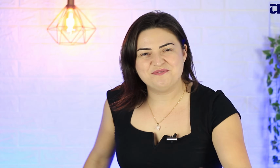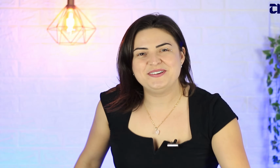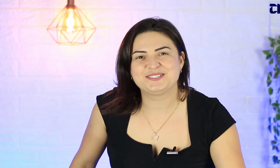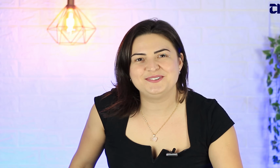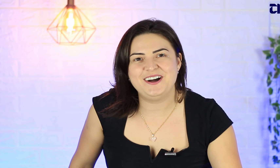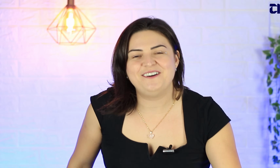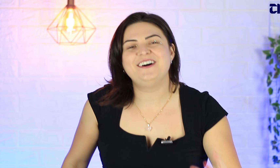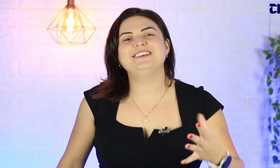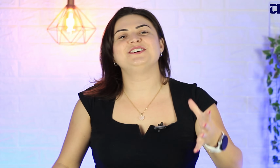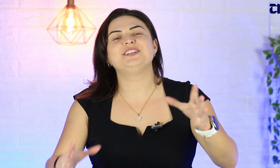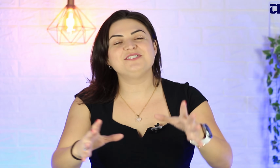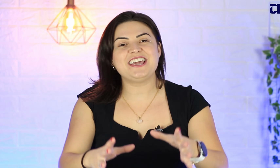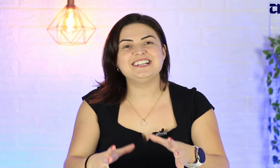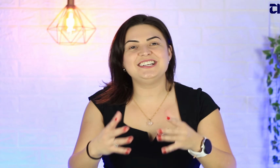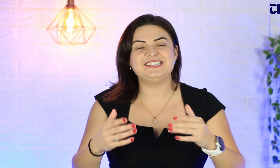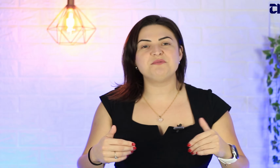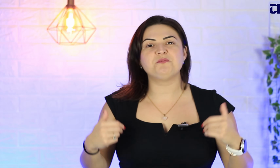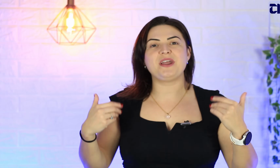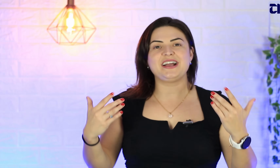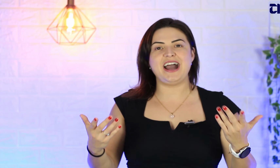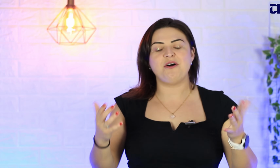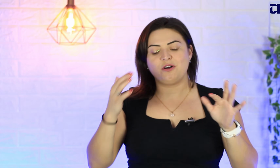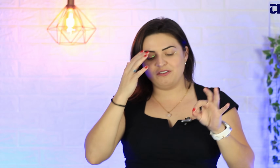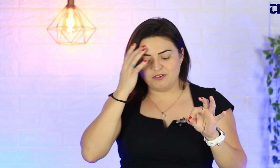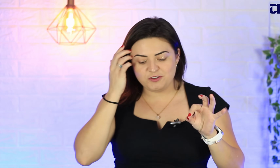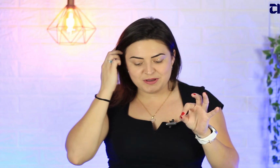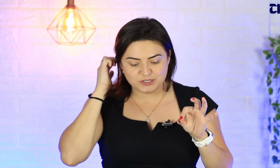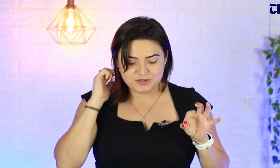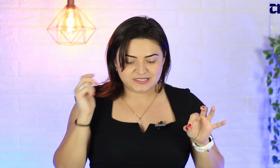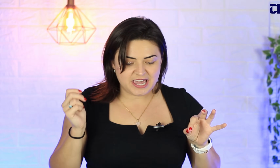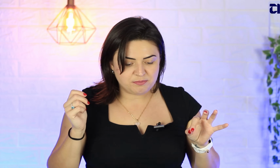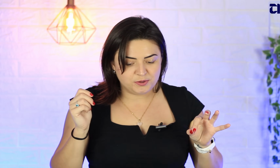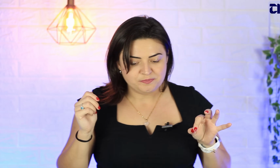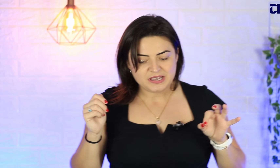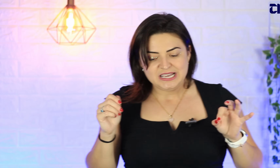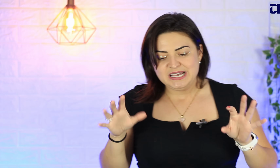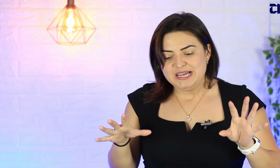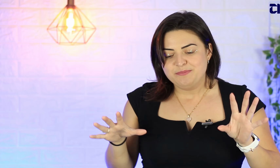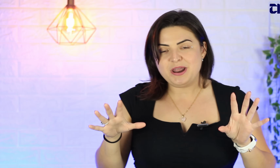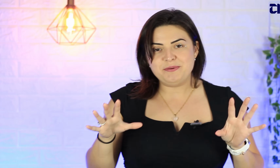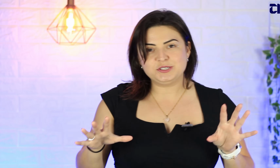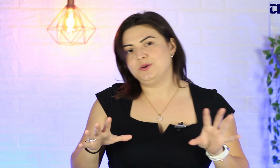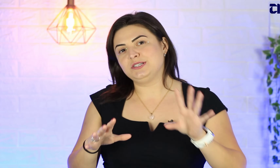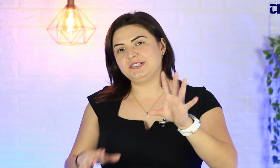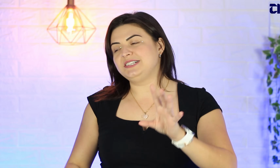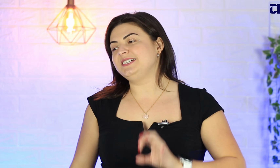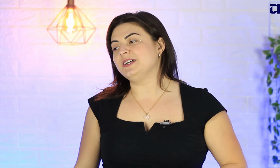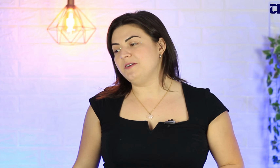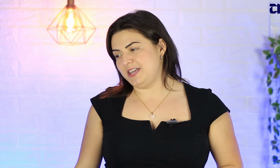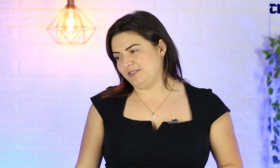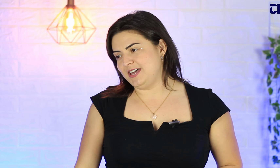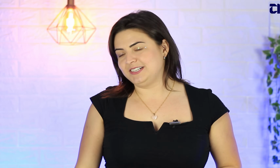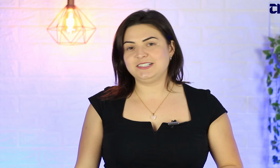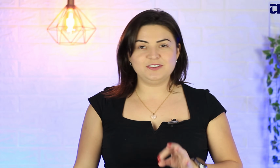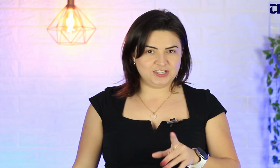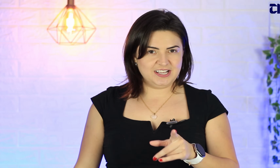Entenderam, pessoal? Olha só. Então, tem esse exemplo para carro. Agora, vamos ver mais um exemplo para pessoas. Eu sei que vocês estão rindo aí. Que vocês estão achando